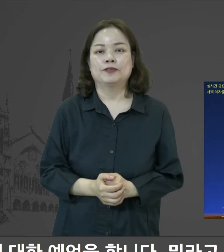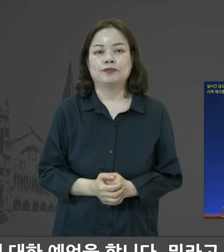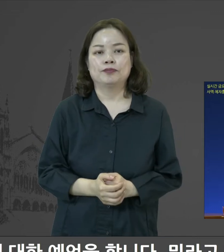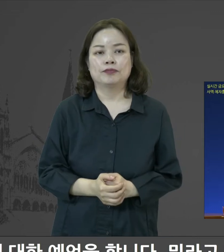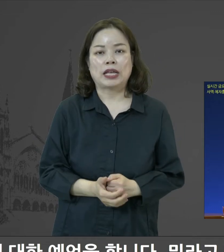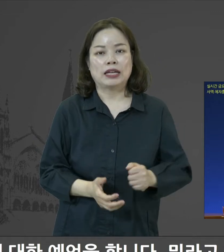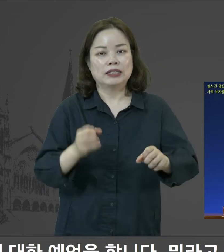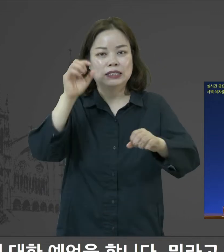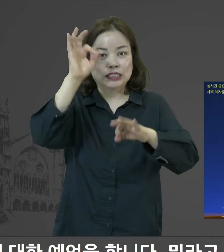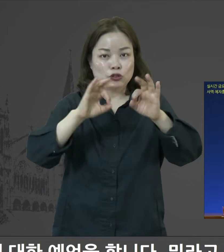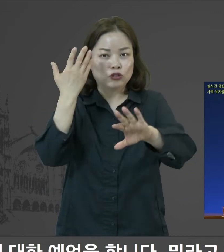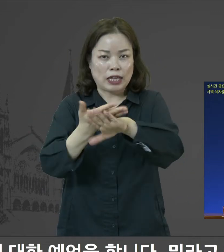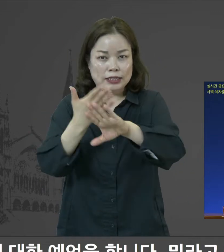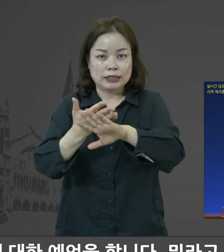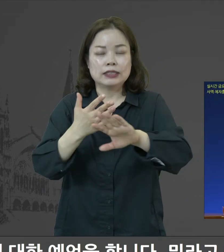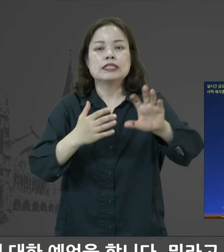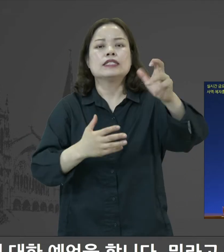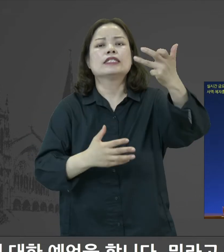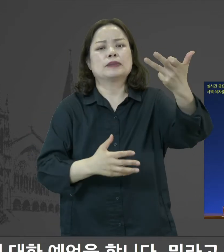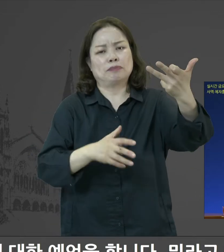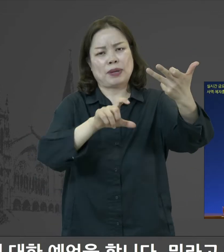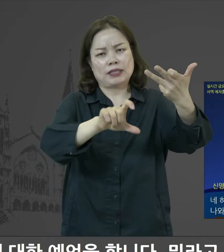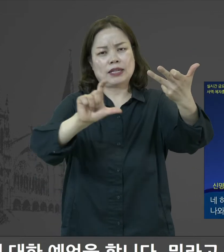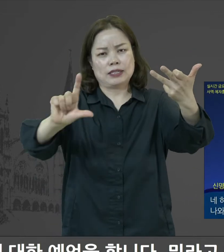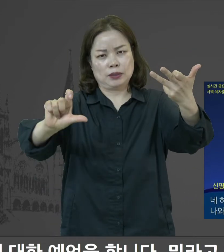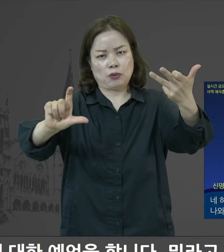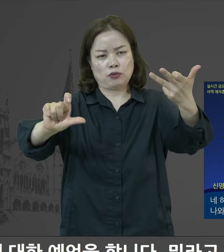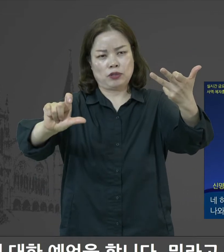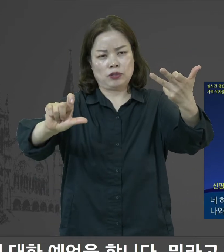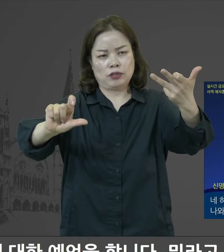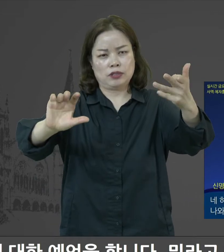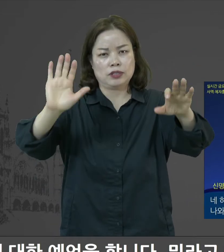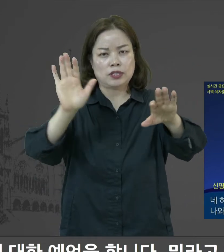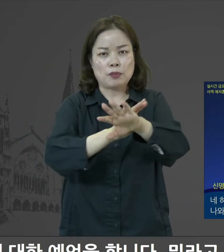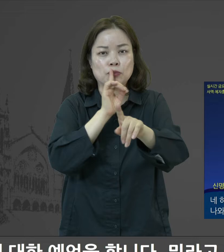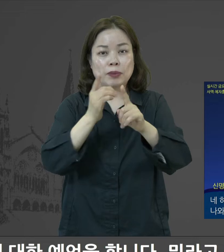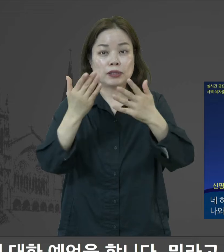18장 15절 신명기 18장 15절